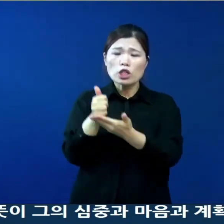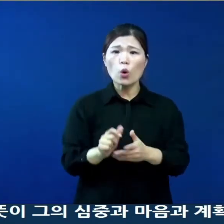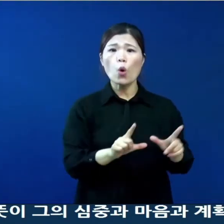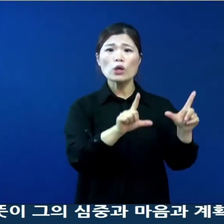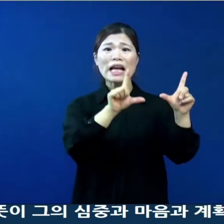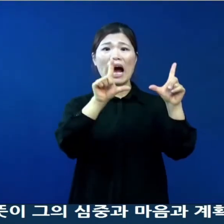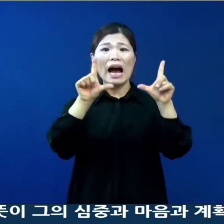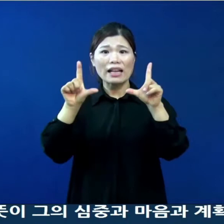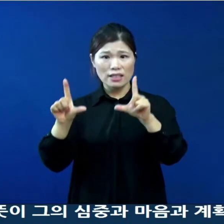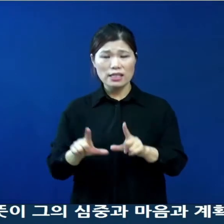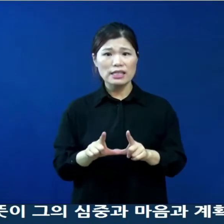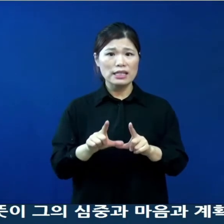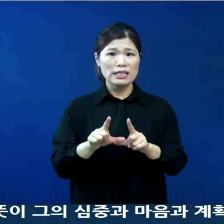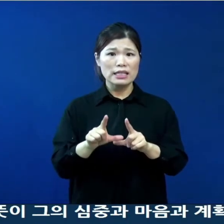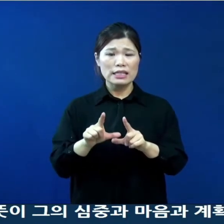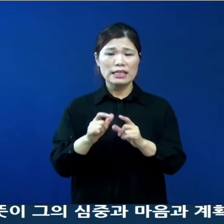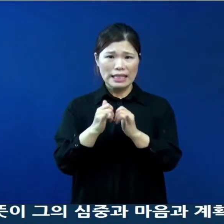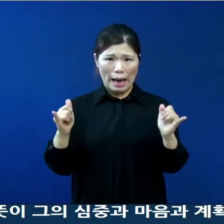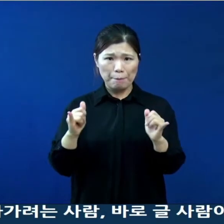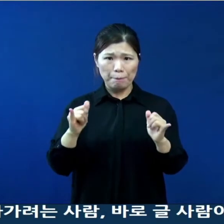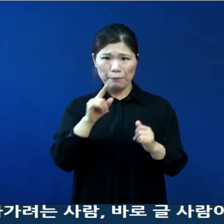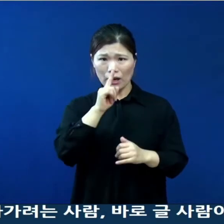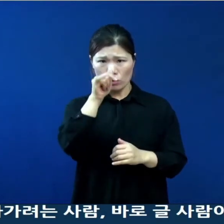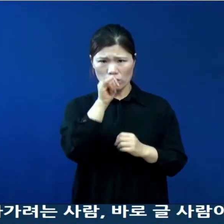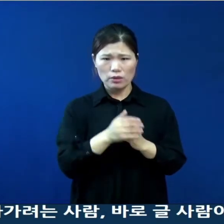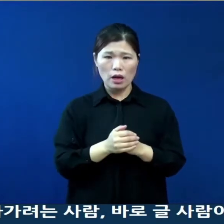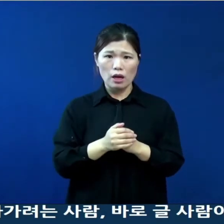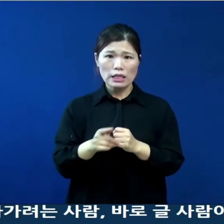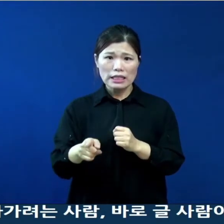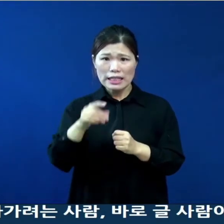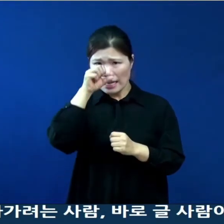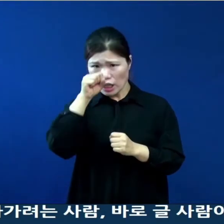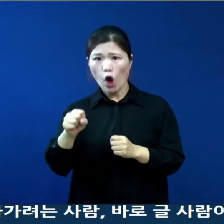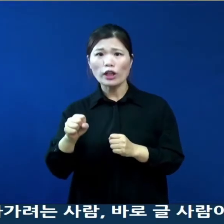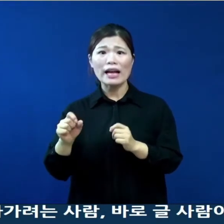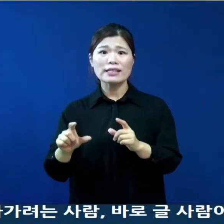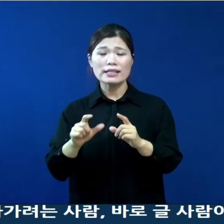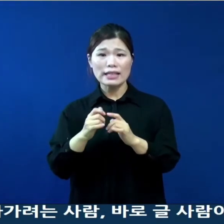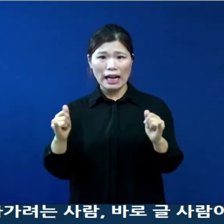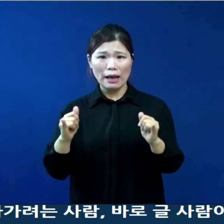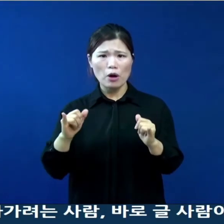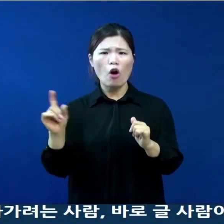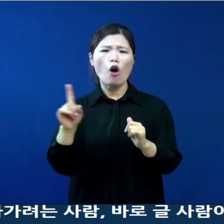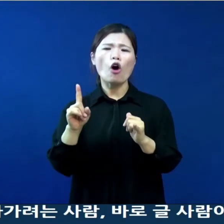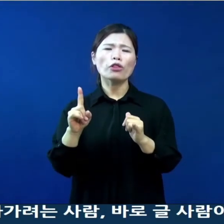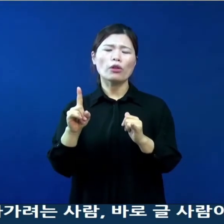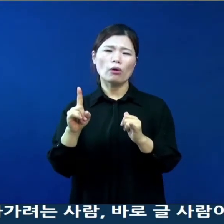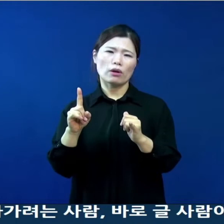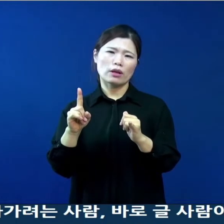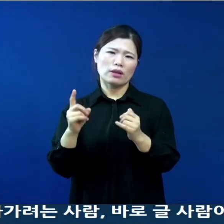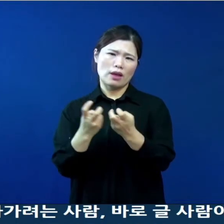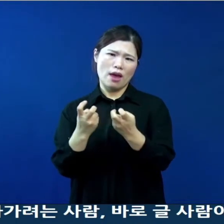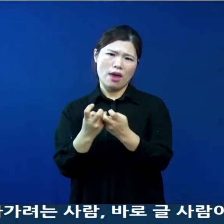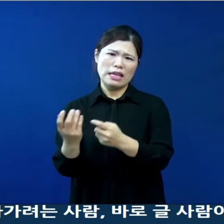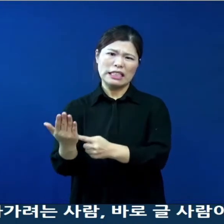선한 삶인데, 그 사람의 삶이 어떻게 드러날까요? 하나님의 뜻대로 순종하는 삶으로 드러난다라고 하는 거죠.